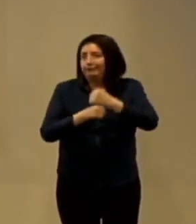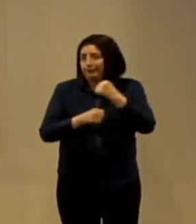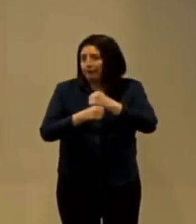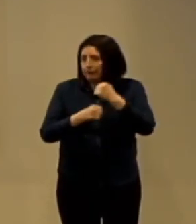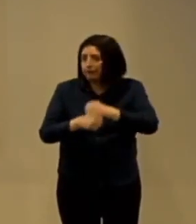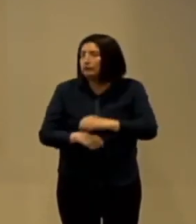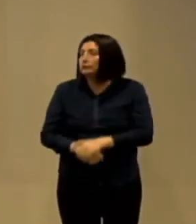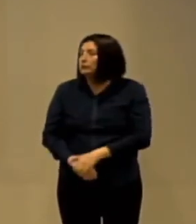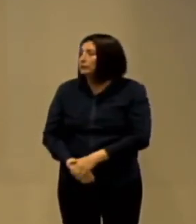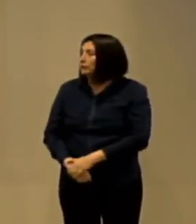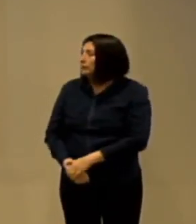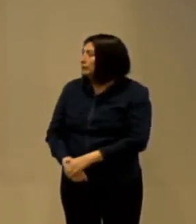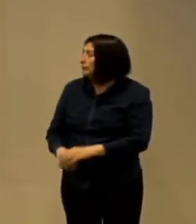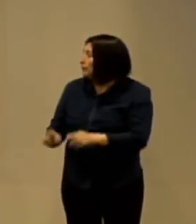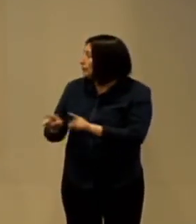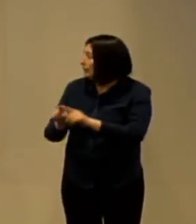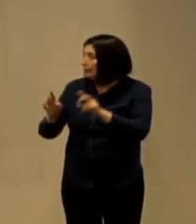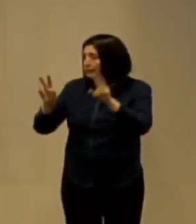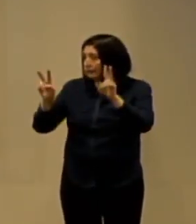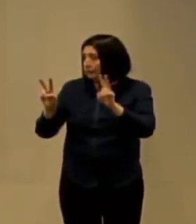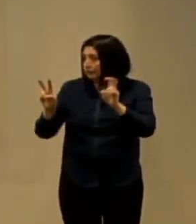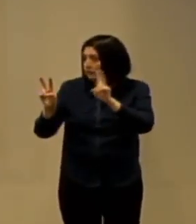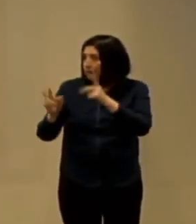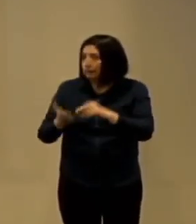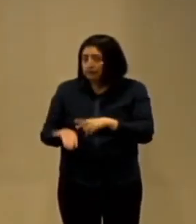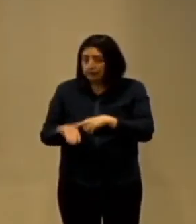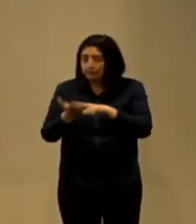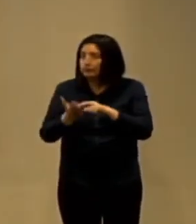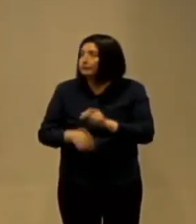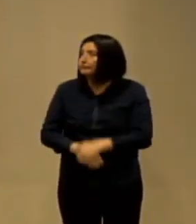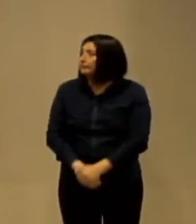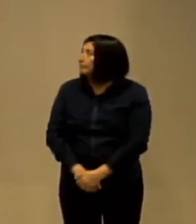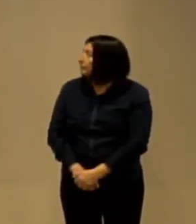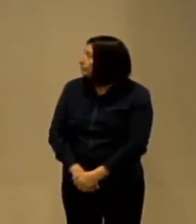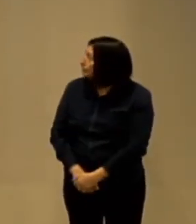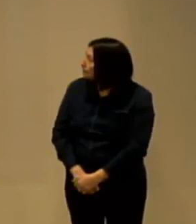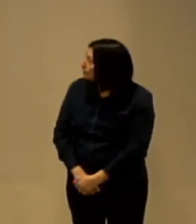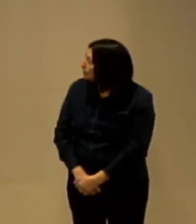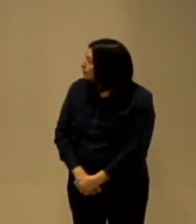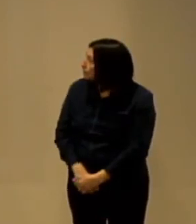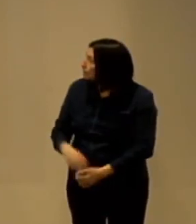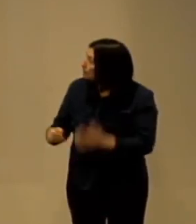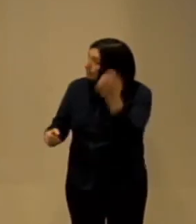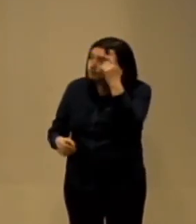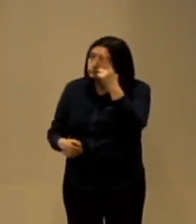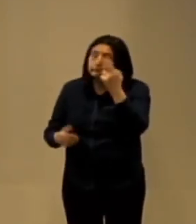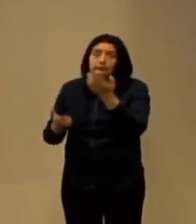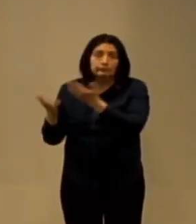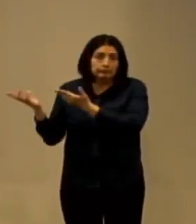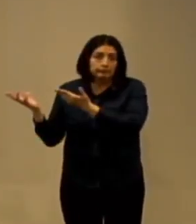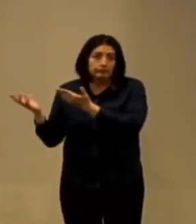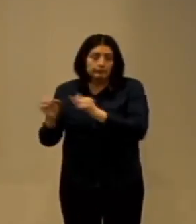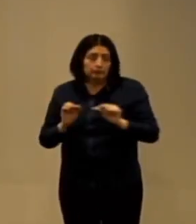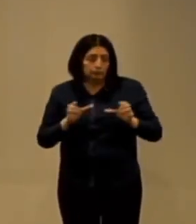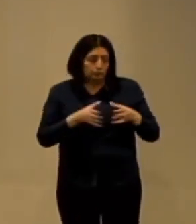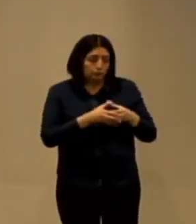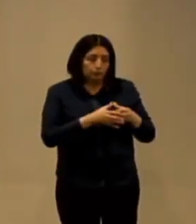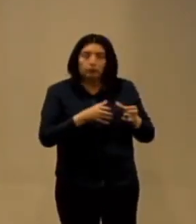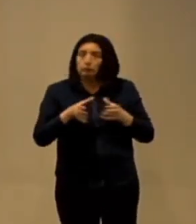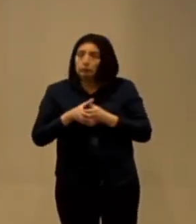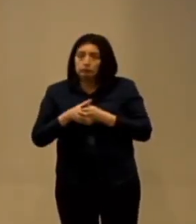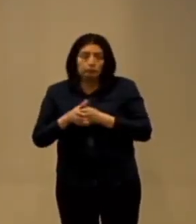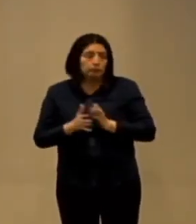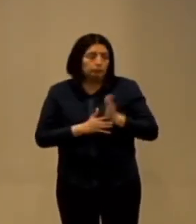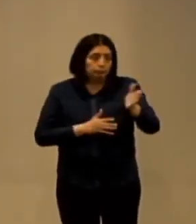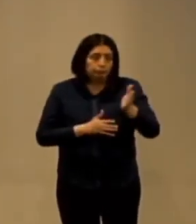eso, además de trabajar el tema de la rehabilitación, ¿no? Entonces, por eso que las brigadas